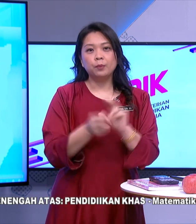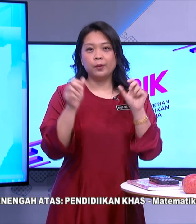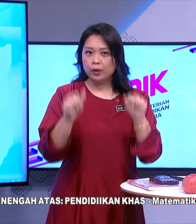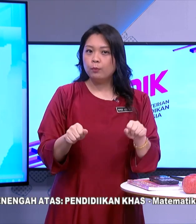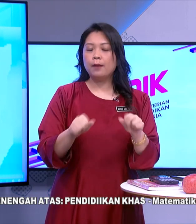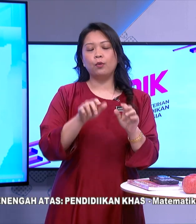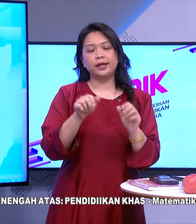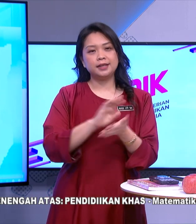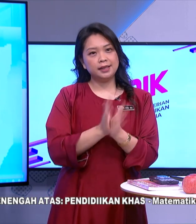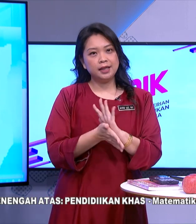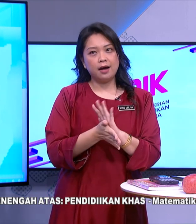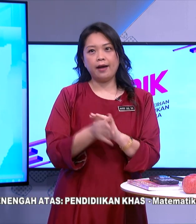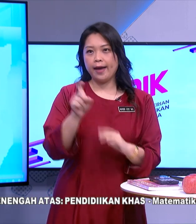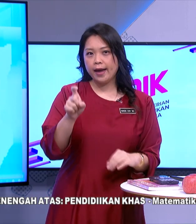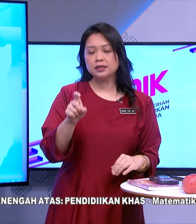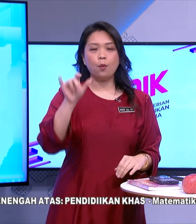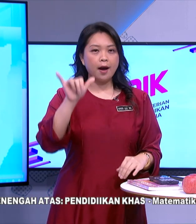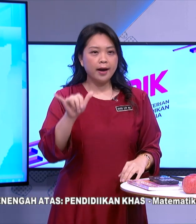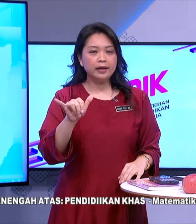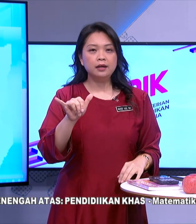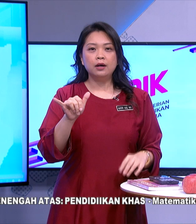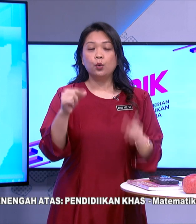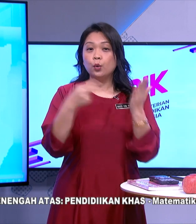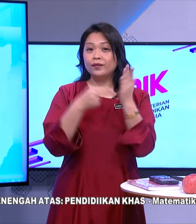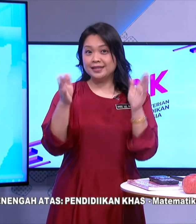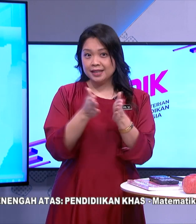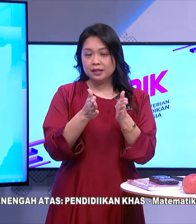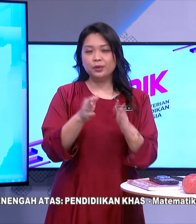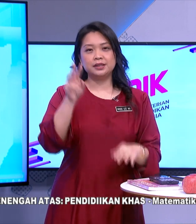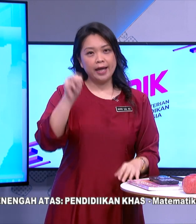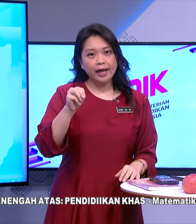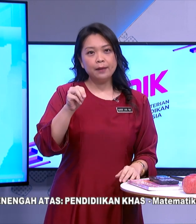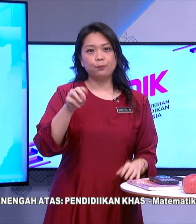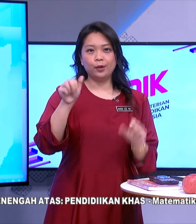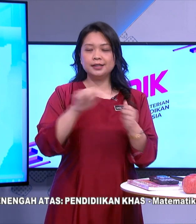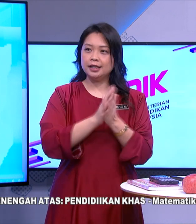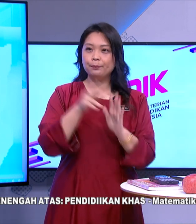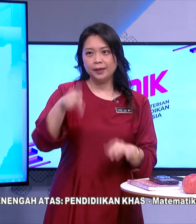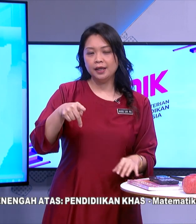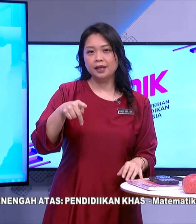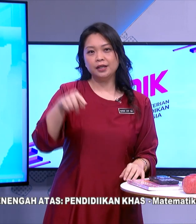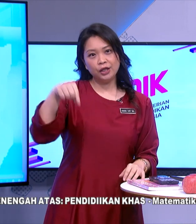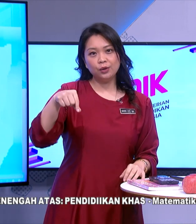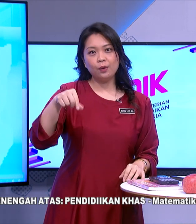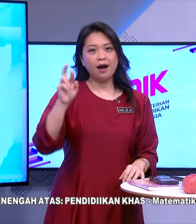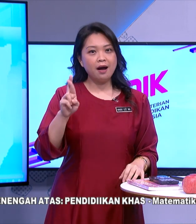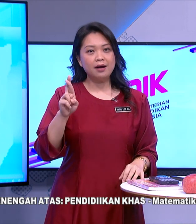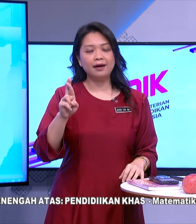pembeli ubah boleh jadi kwe full kecil jadi m boleh jadi PDA